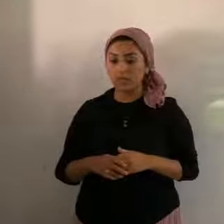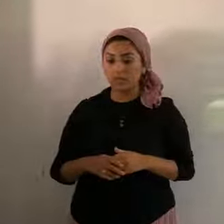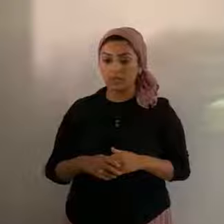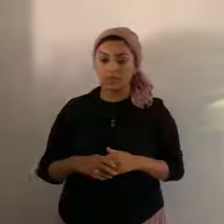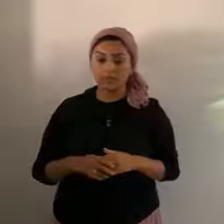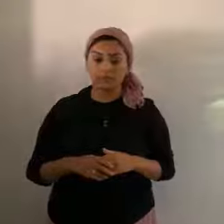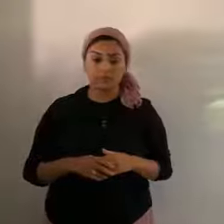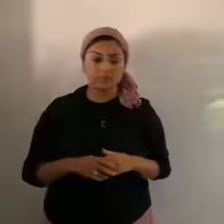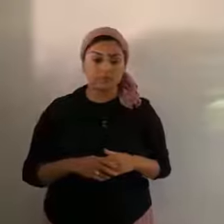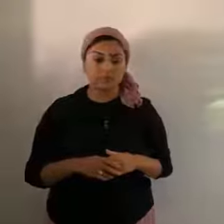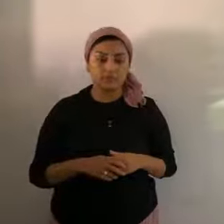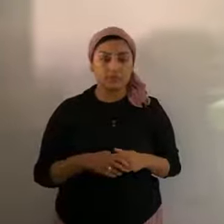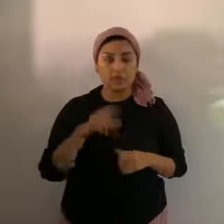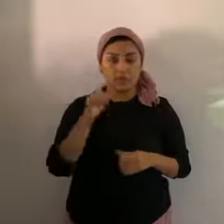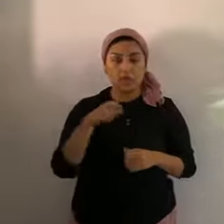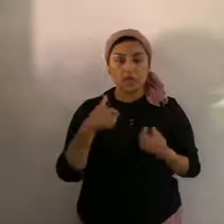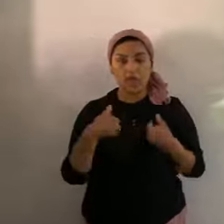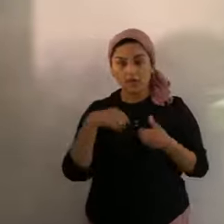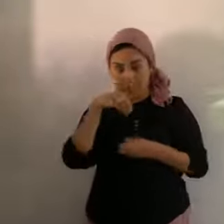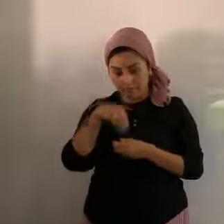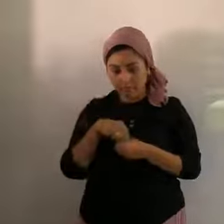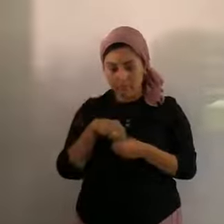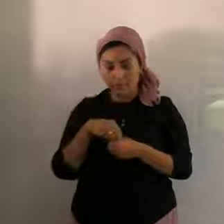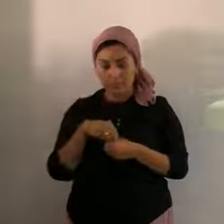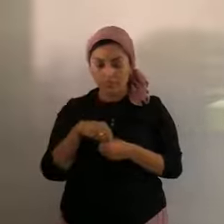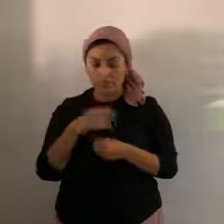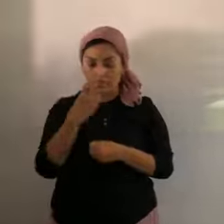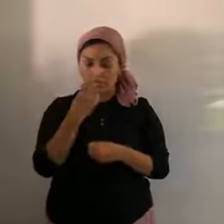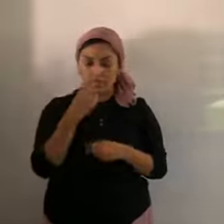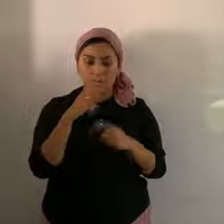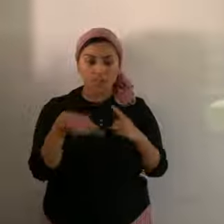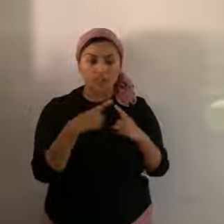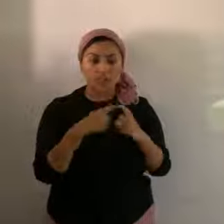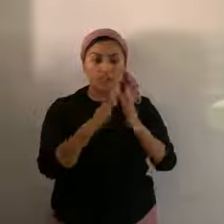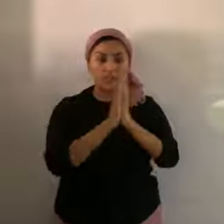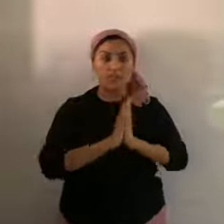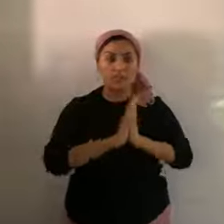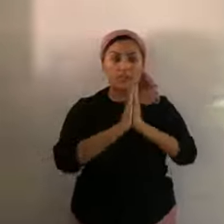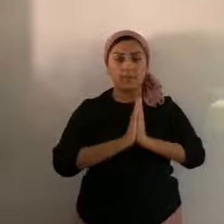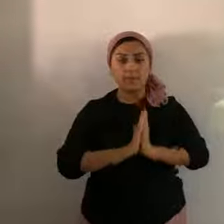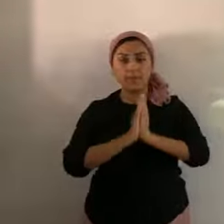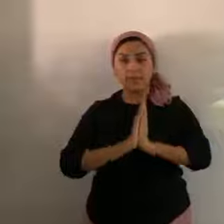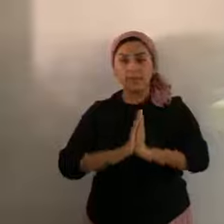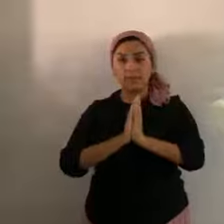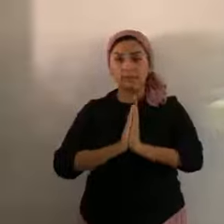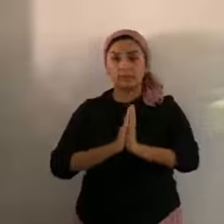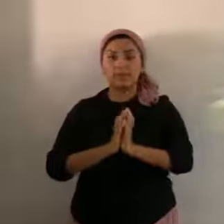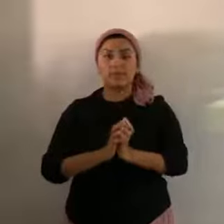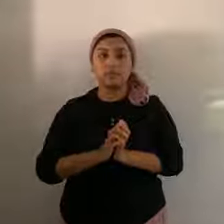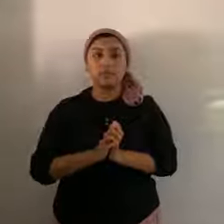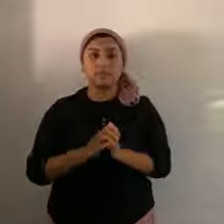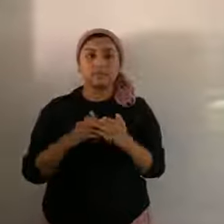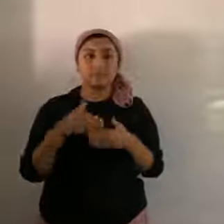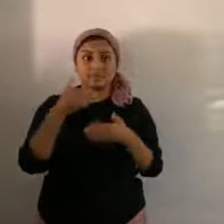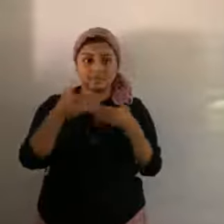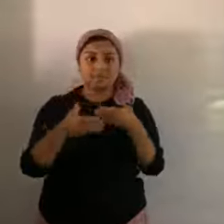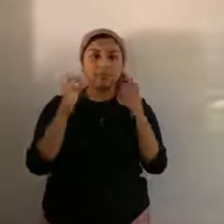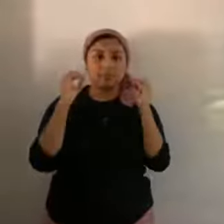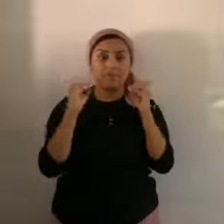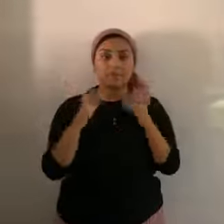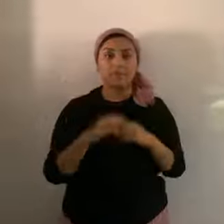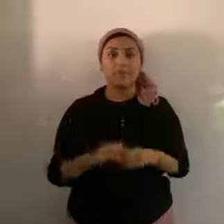debe de haber ausencia de duda cuando se ora. Esa es la enseñanza. Quiero adelantar un tantito del segundo curso